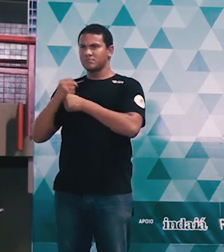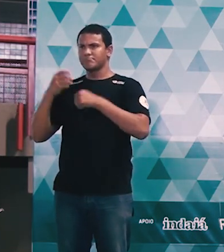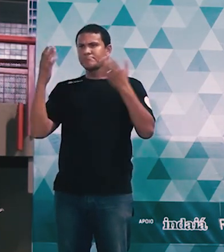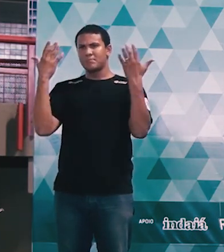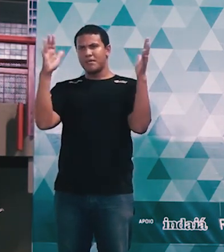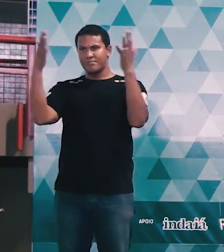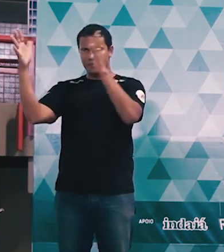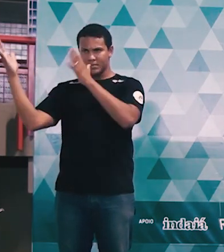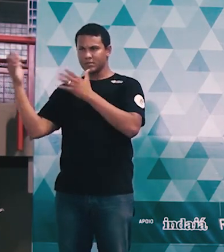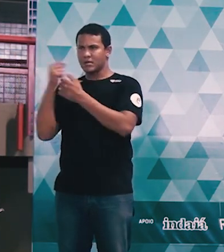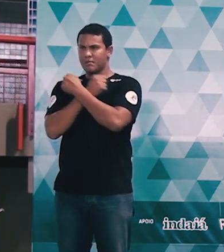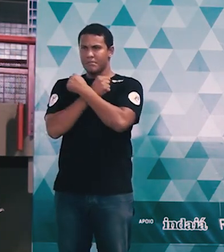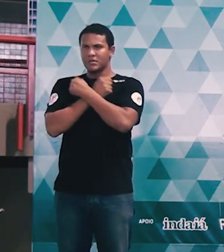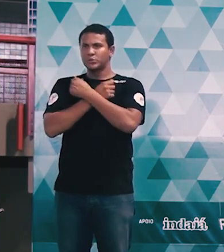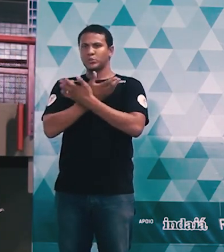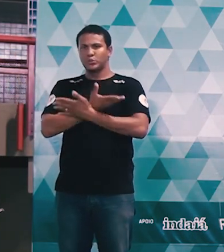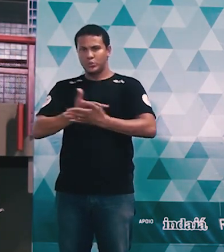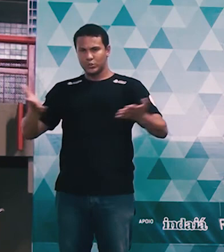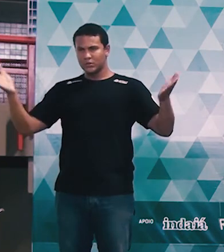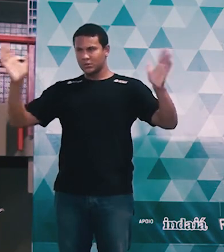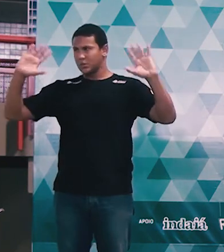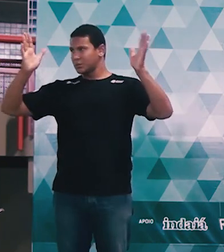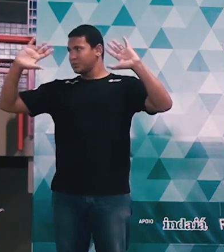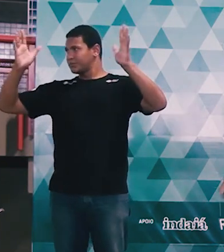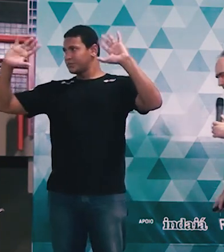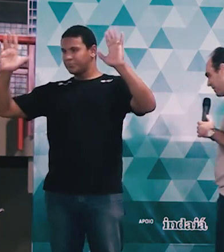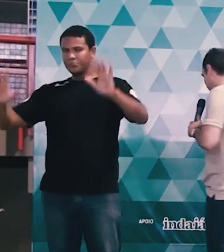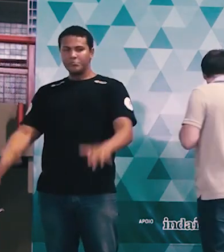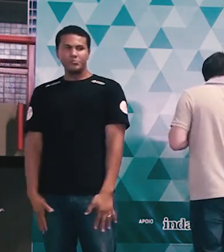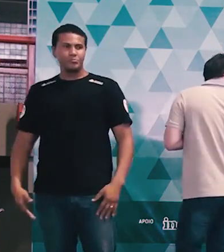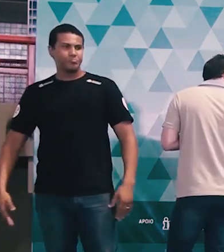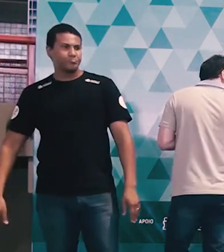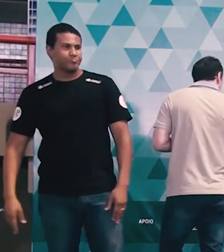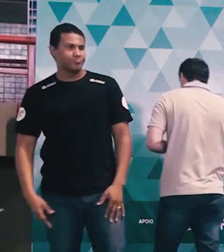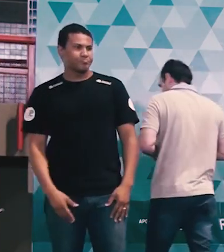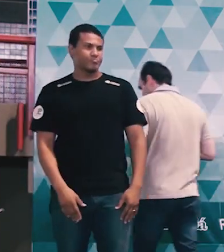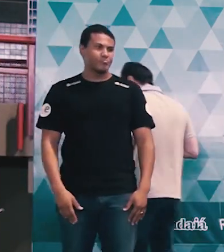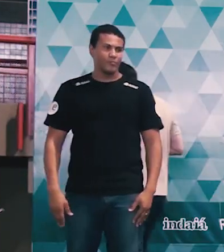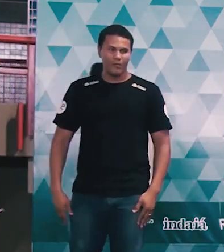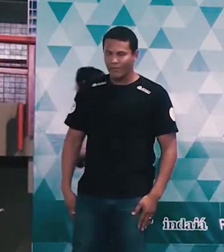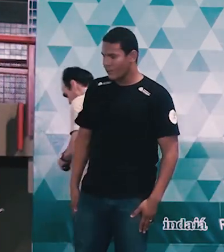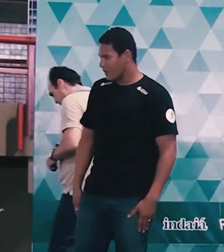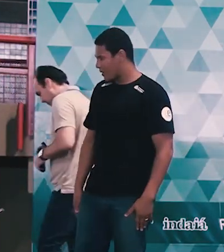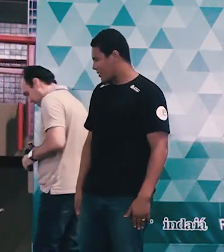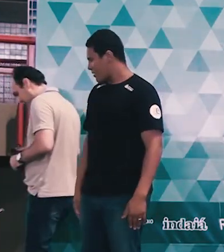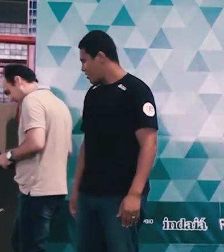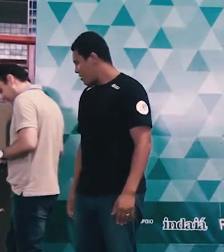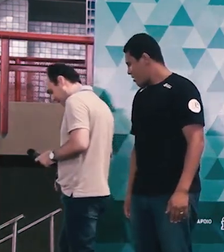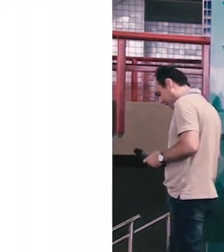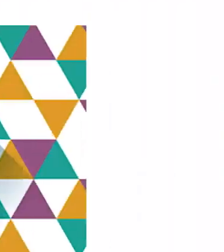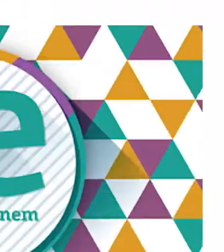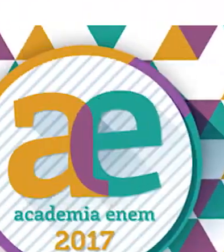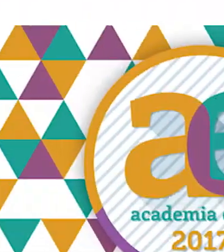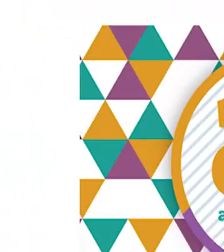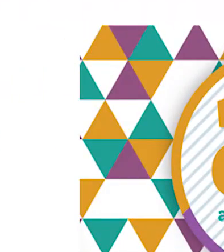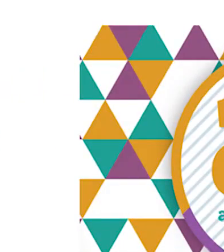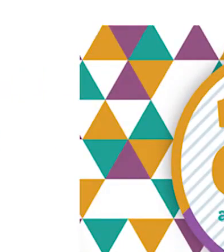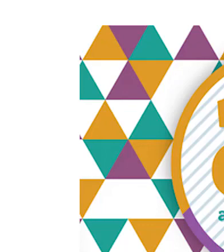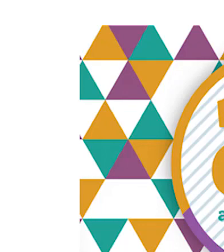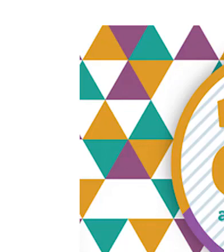resultado do ano passado. Tá certo? Pessoal, vocês estão de parabéns. Um abraço para todos. Tchau, tchau. Tchau, gente. Obrigado.